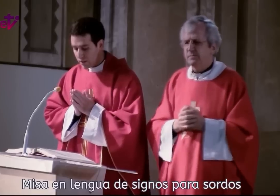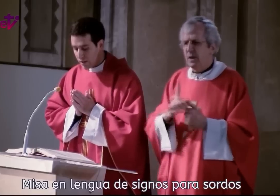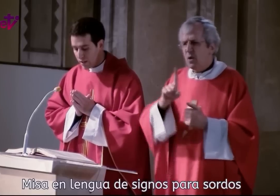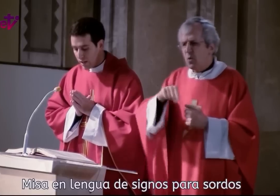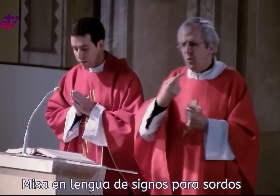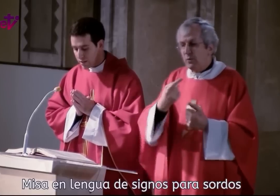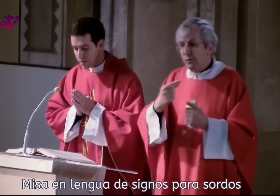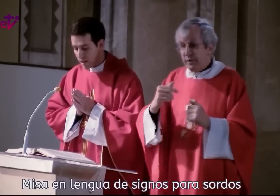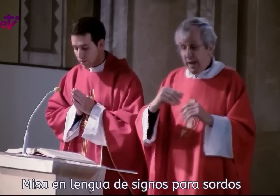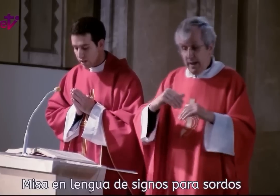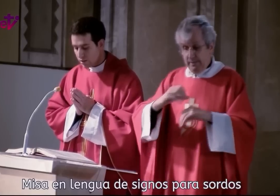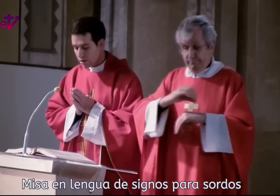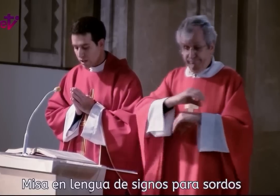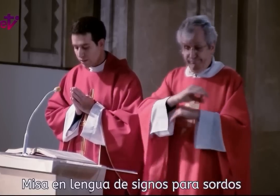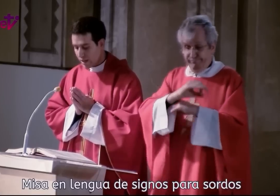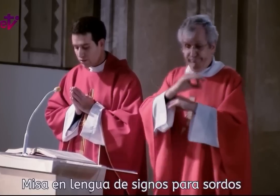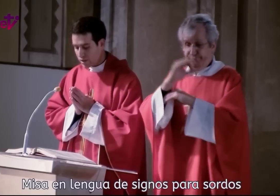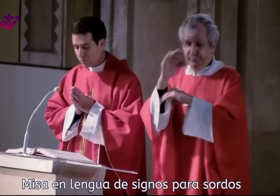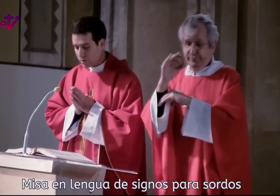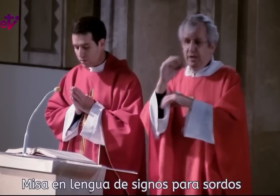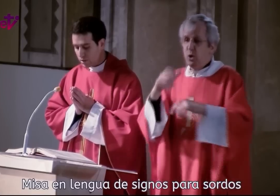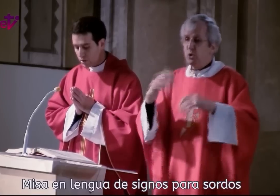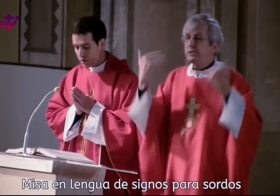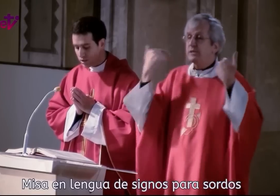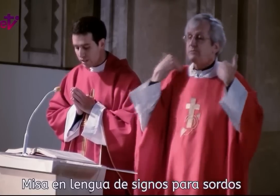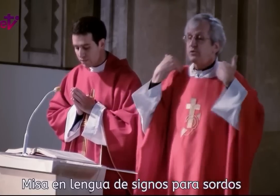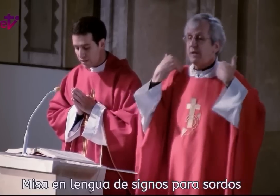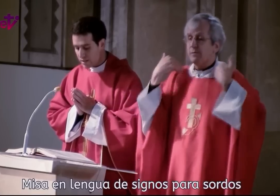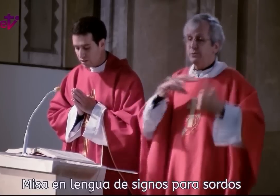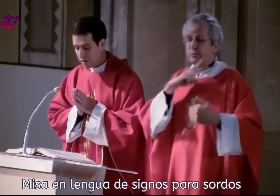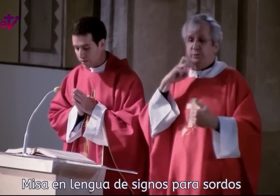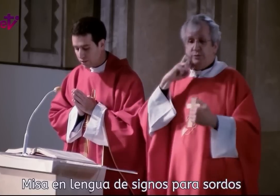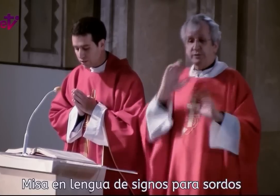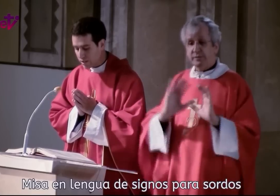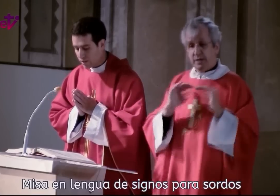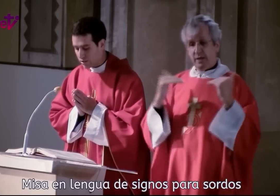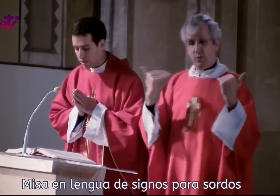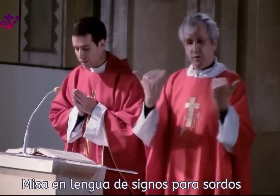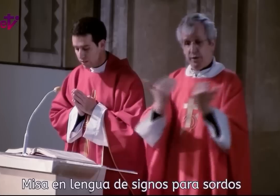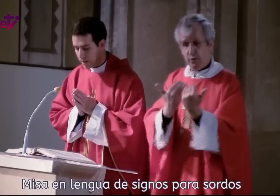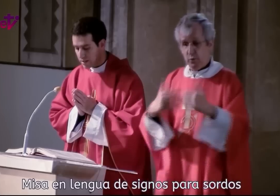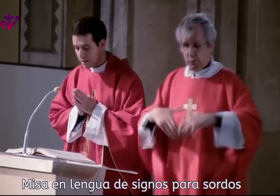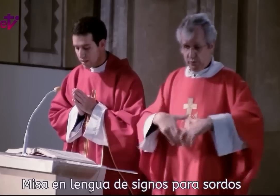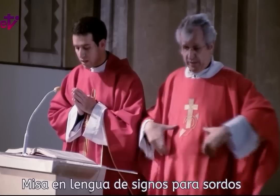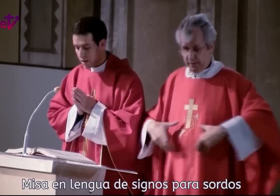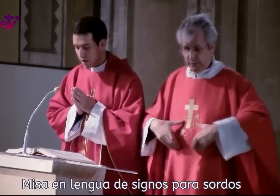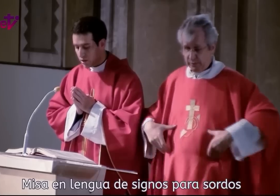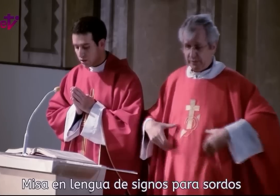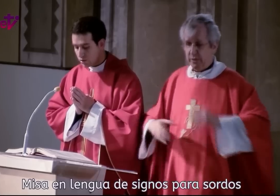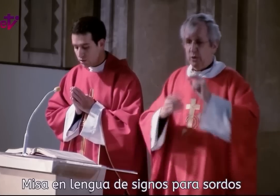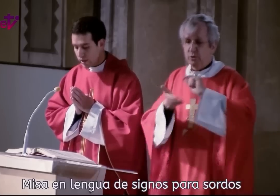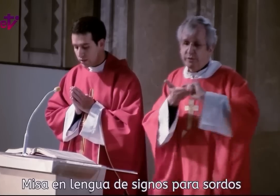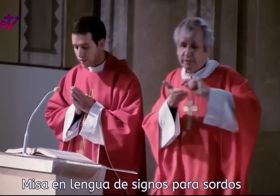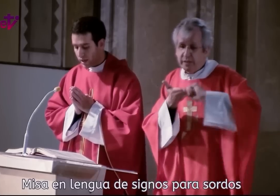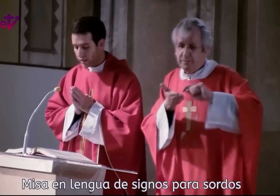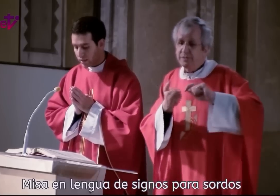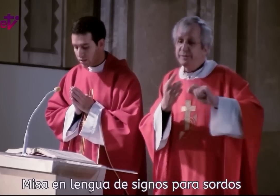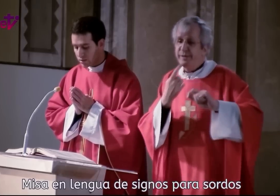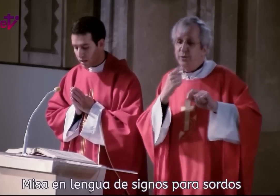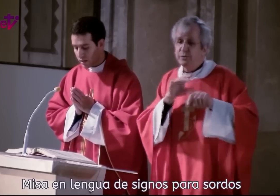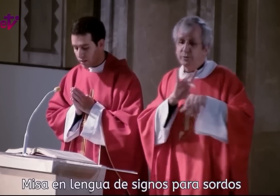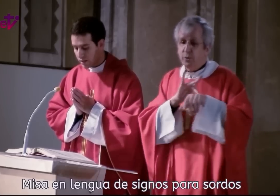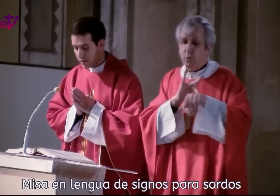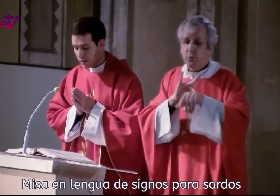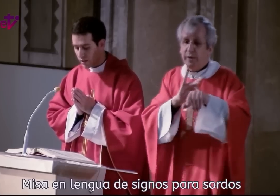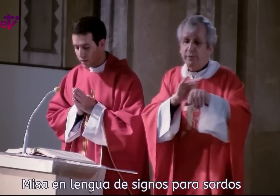Cuando se hizo de día, se reunieron los ancianos del pueblo con los jefes de los sacerdotes y los escribas. Lo condujeron ante